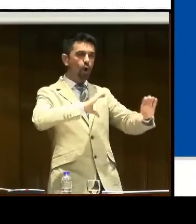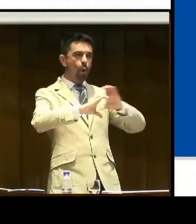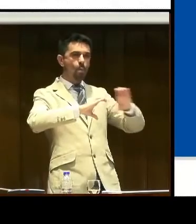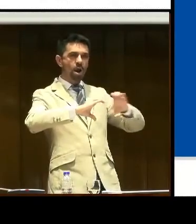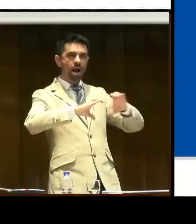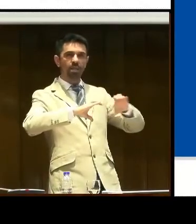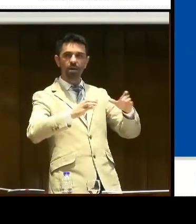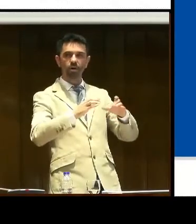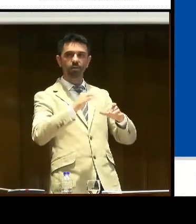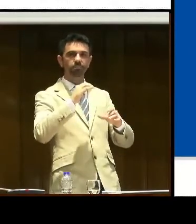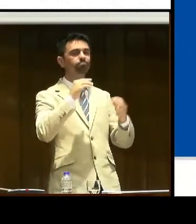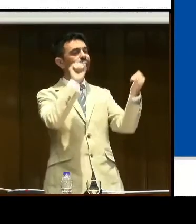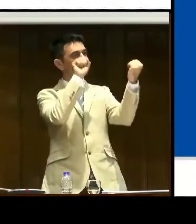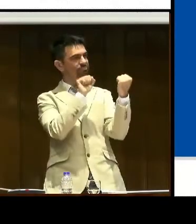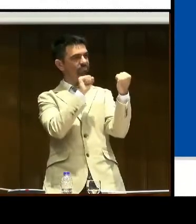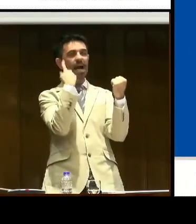comunicación cara a cara.